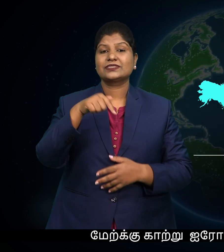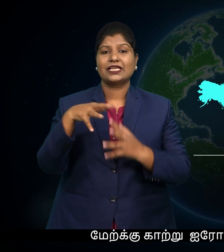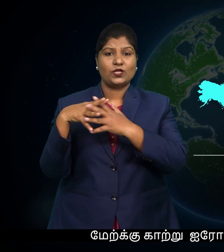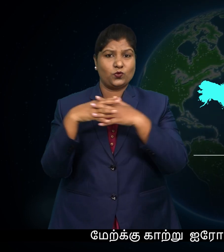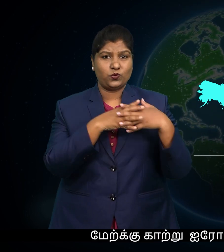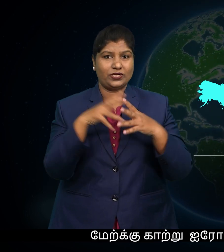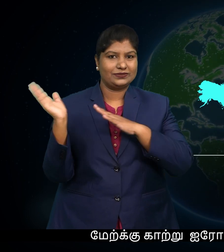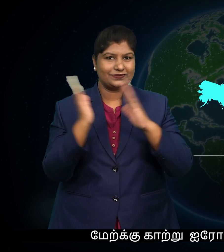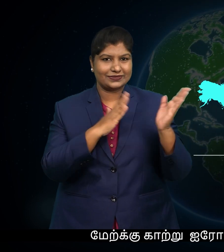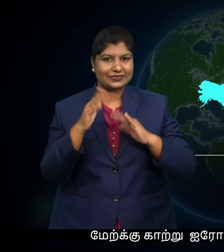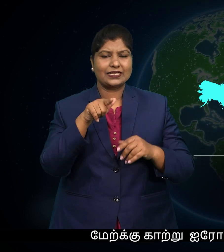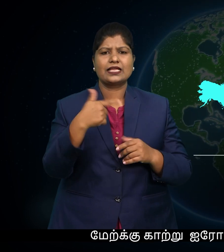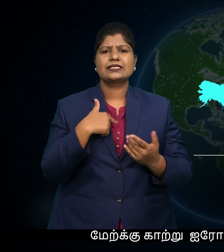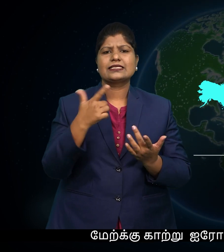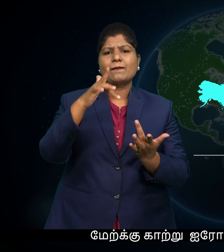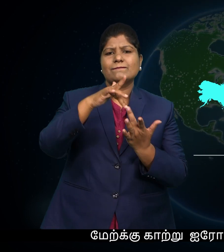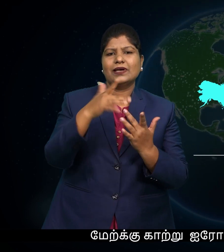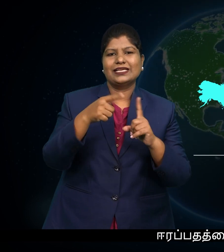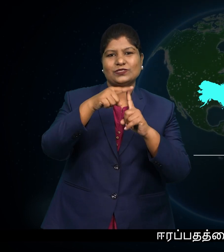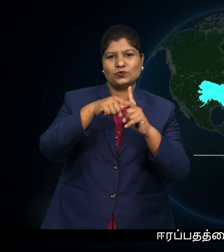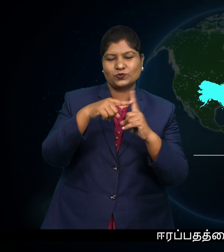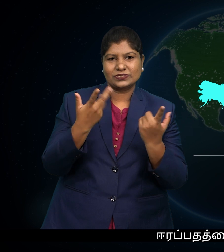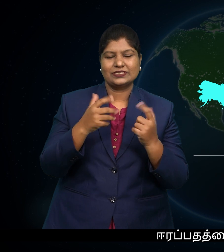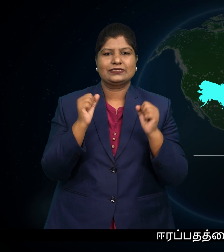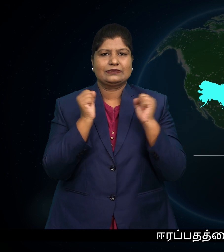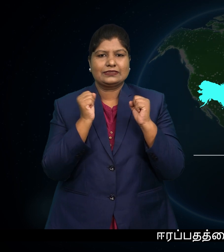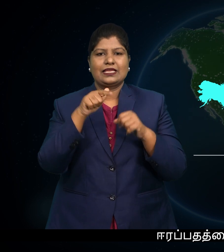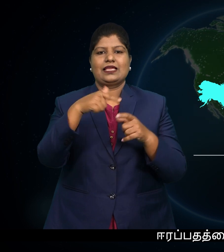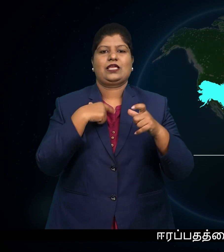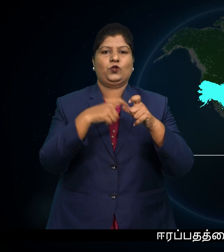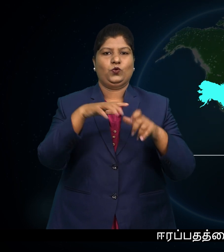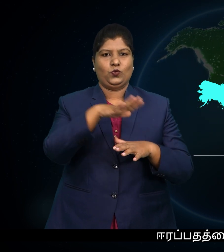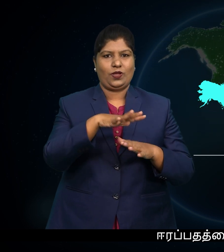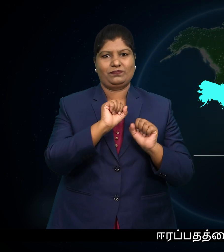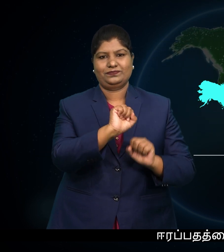மேற்கு காற்று ஐரோப்பாவிற்கு வெப்பத்தையும் ஈரப்பதத்தையும் தருகிறது.